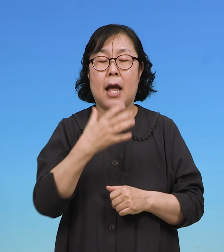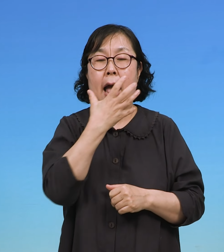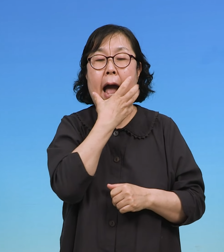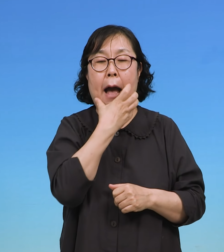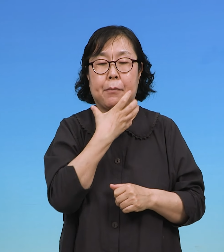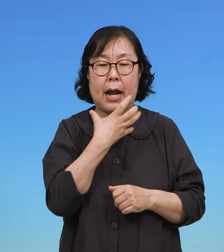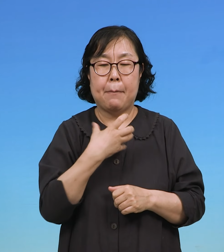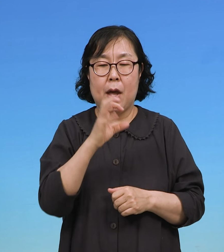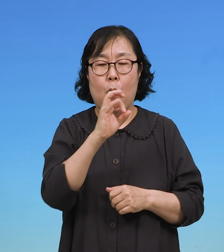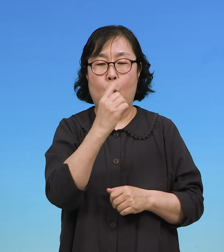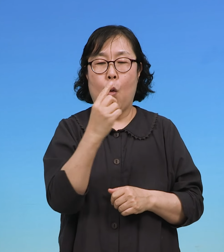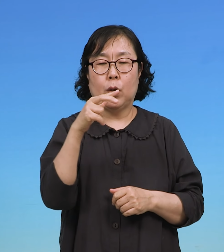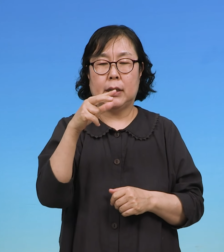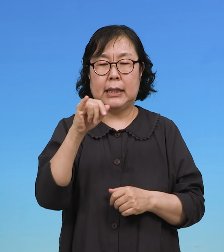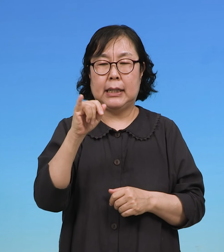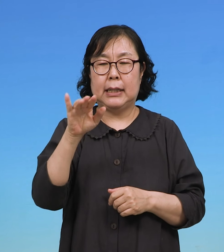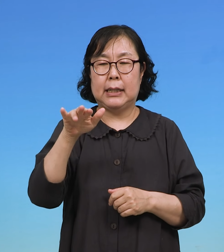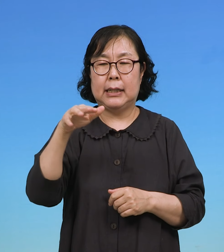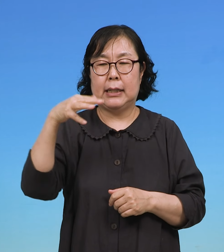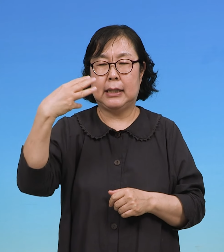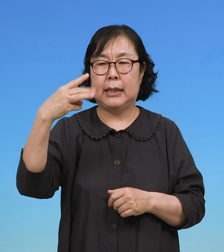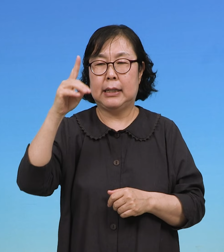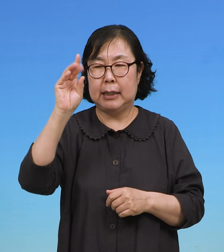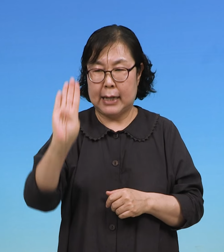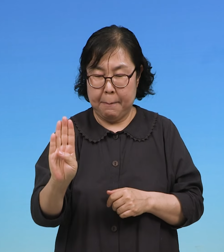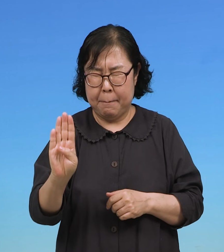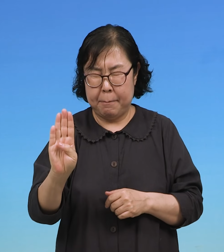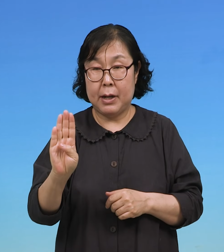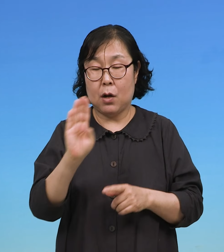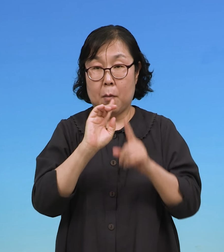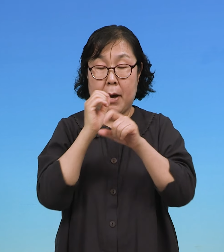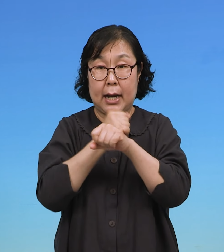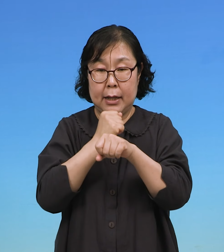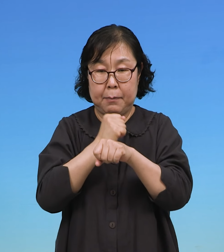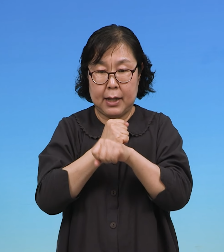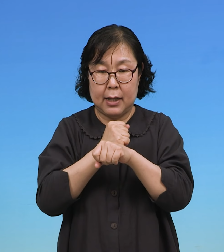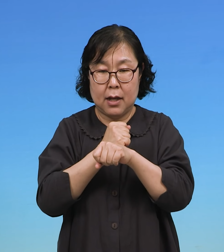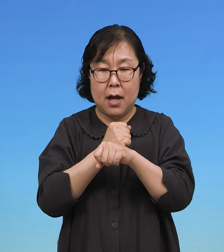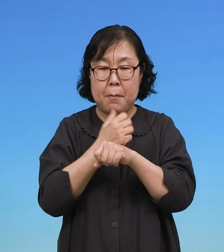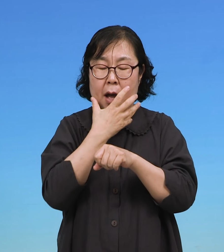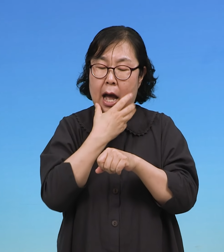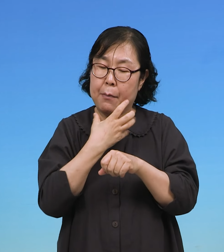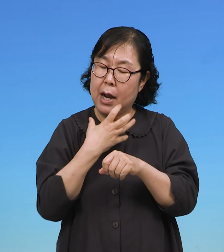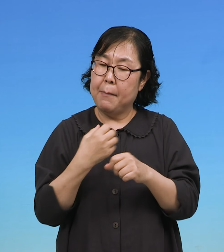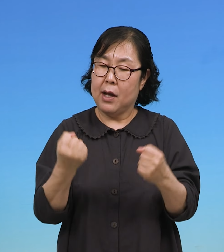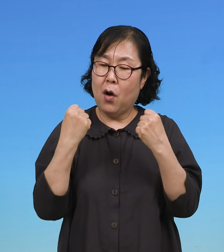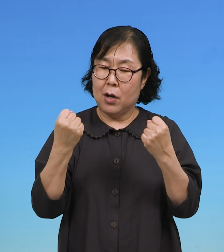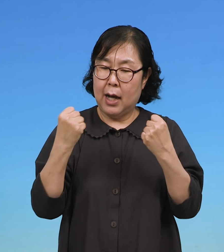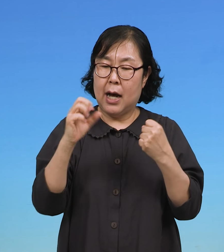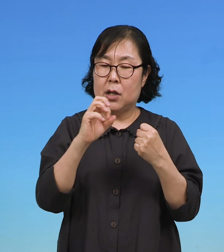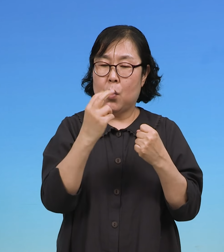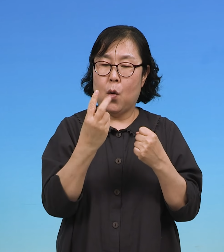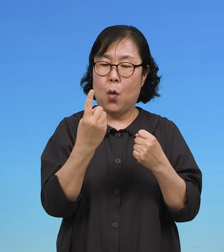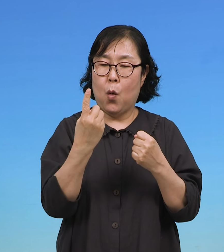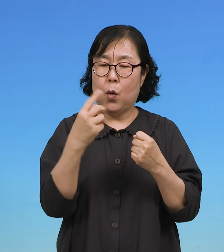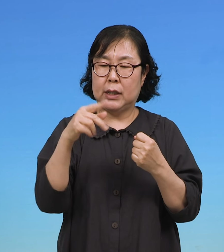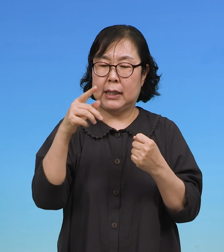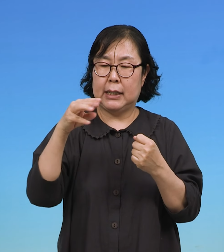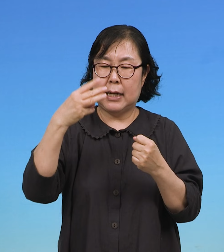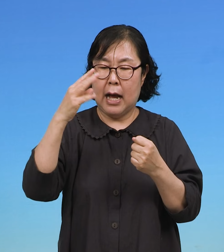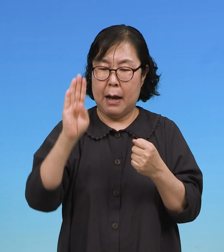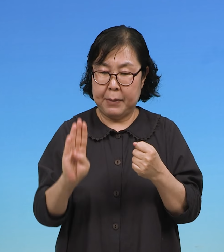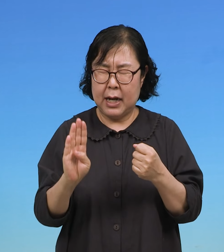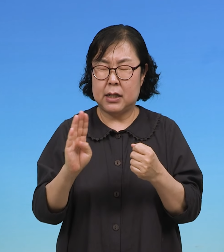사전을 찾아보니 부정적인 데 쓰더라고요. 그래서 제가 아브라함의 건강한 오지랖, 뭐 별 제목을 다